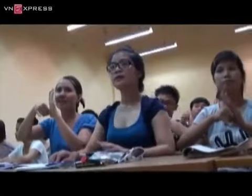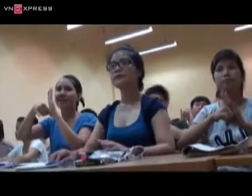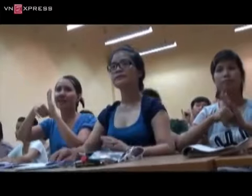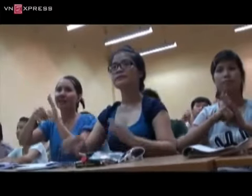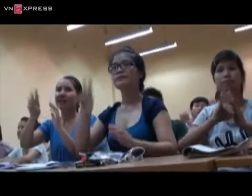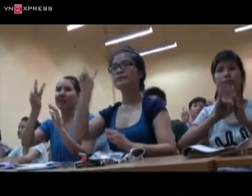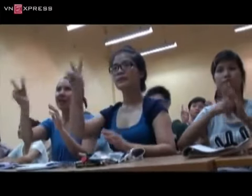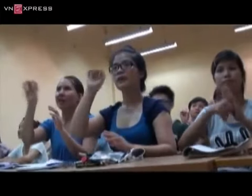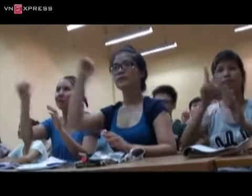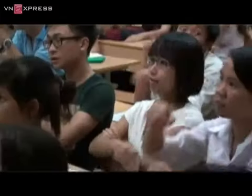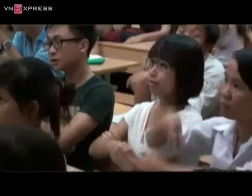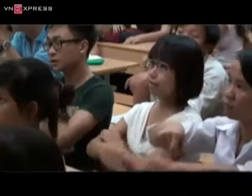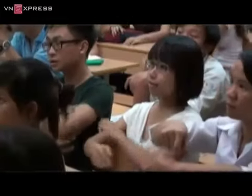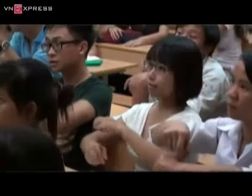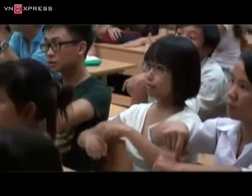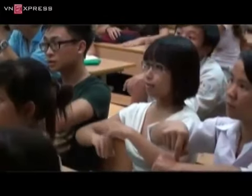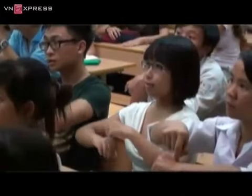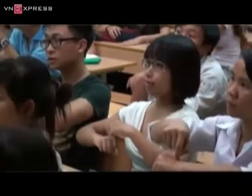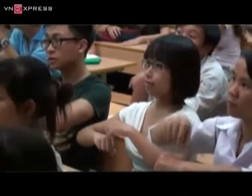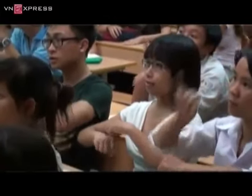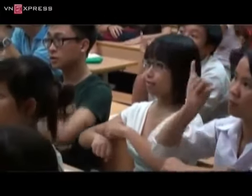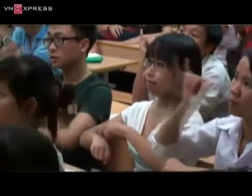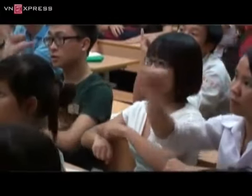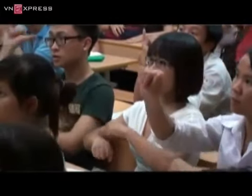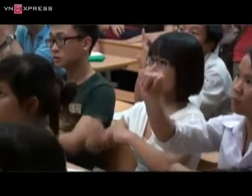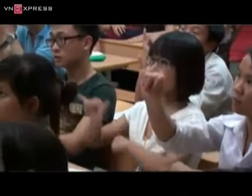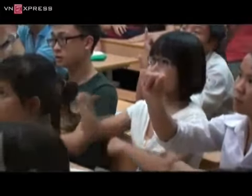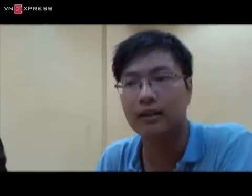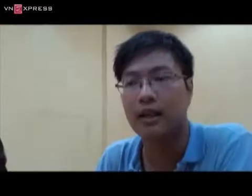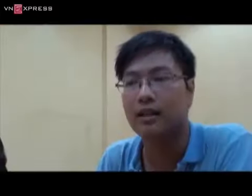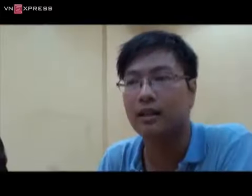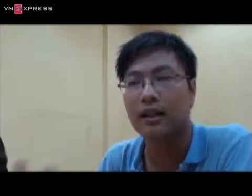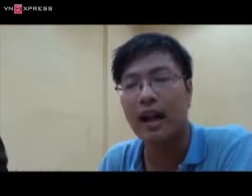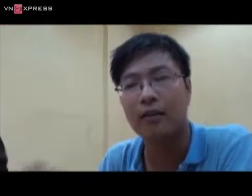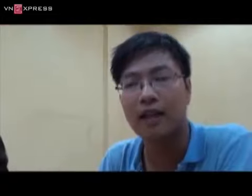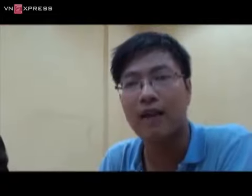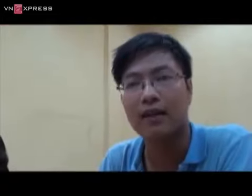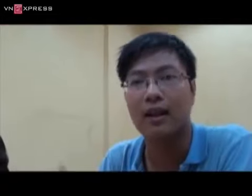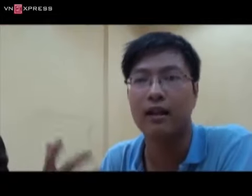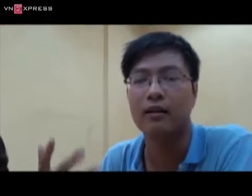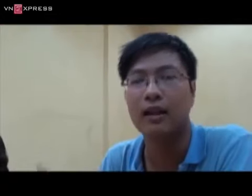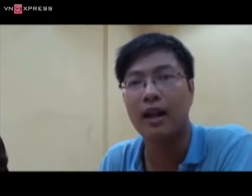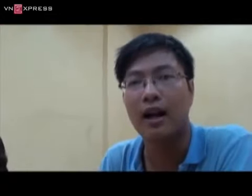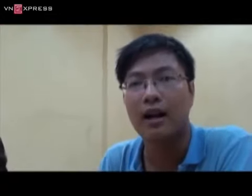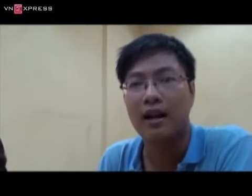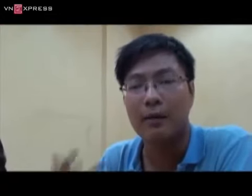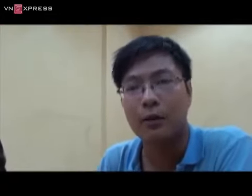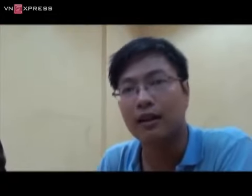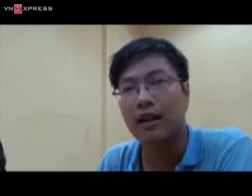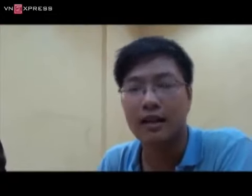rất là hạn chế thôi, nhưng mà cái động tác của nó thì rất là nhiều, rất nhiều, và để nhớ được tất cả các động tác và để có thể là làm chuẩn tất cả các động